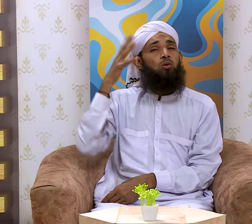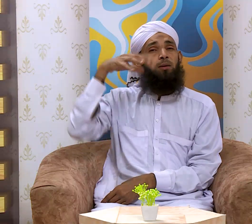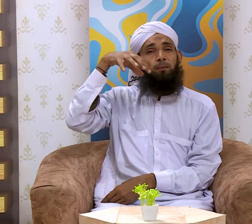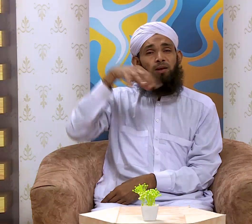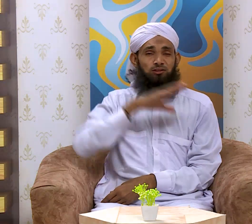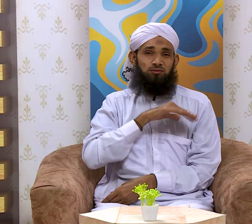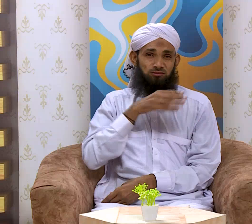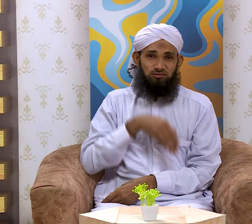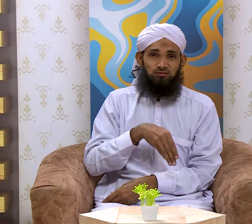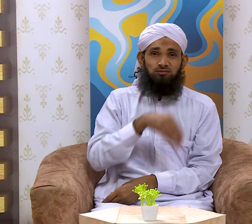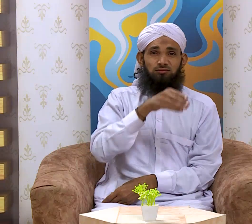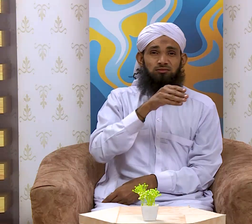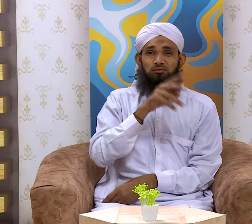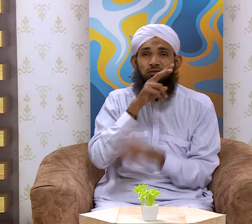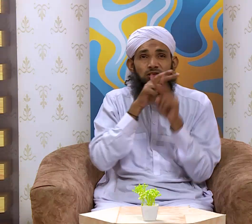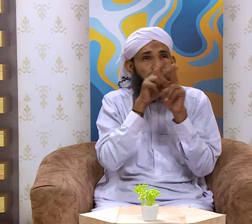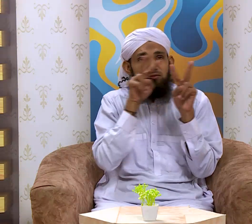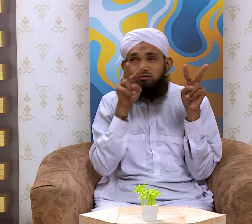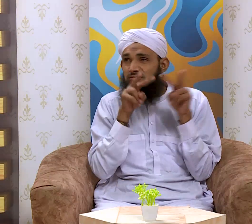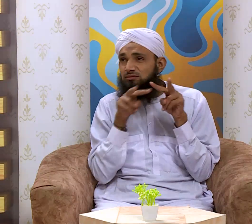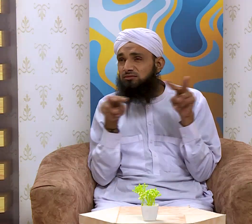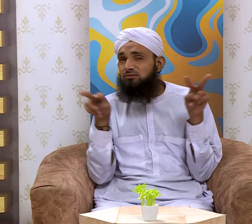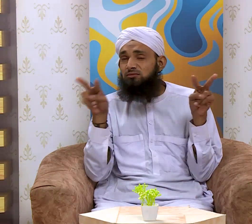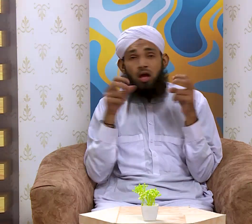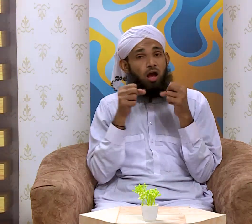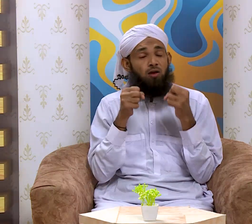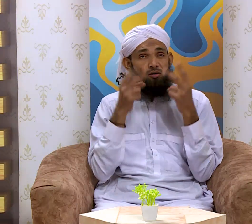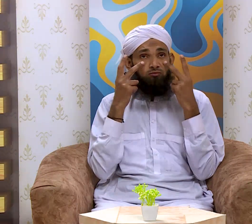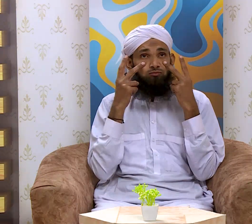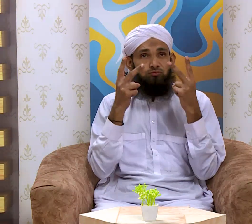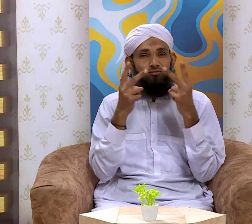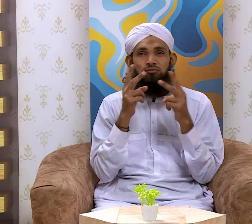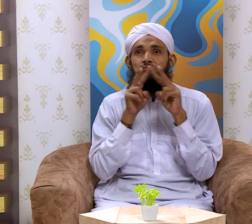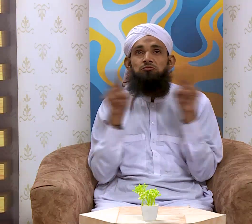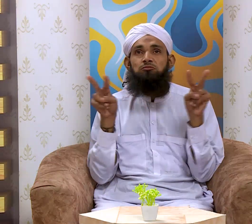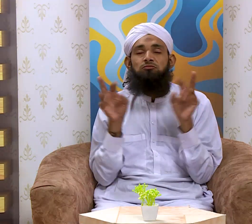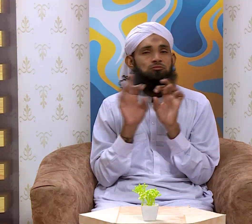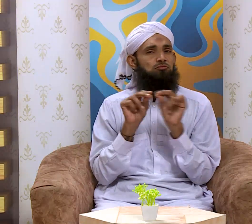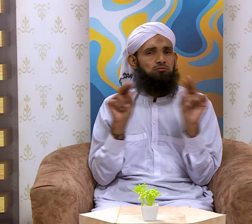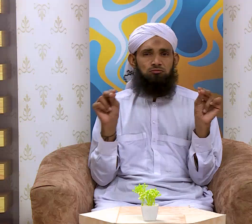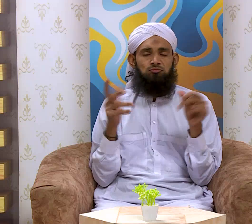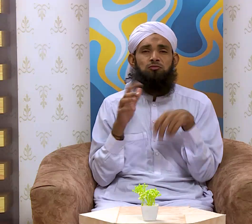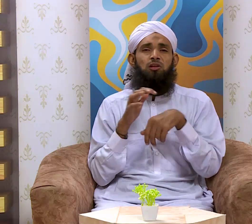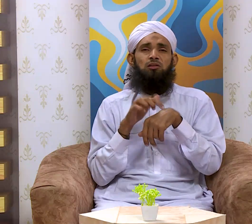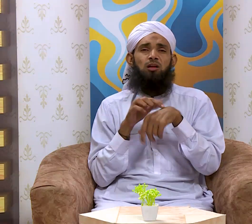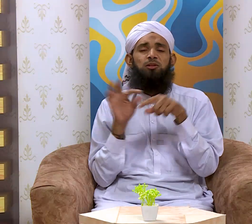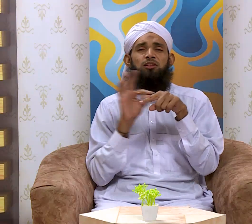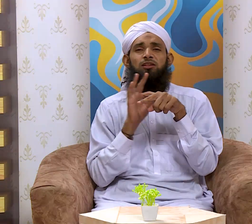نے اس کی کیفیت کے متعلق گہری نظر نہیں فرمائی تھی، اور پھر وہ رات بھی تاریک تھی۔ اللہ پاک نے